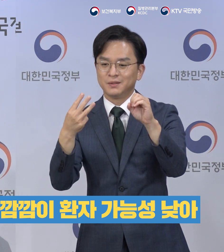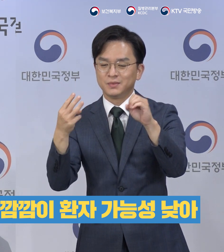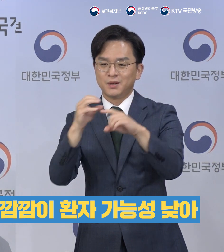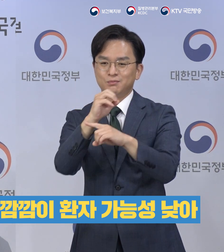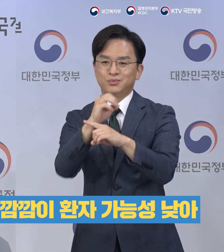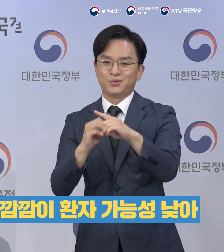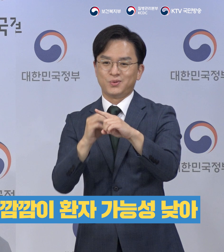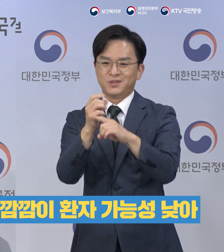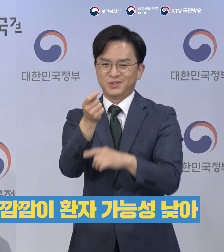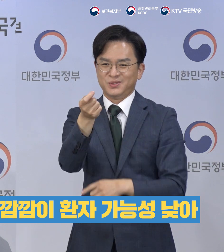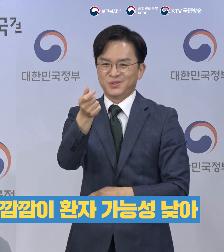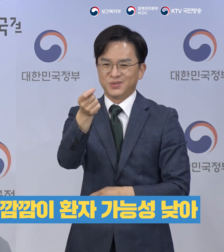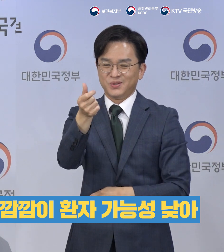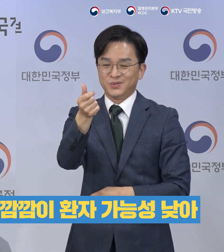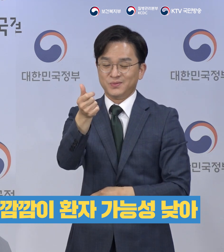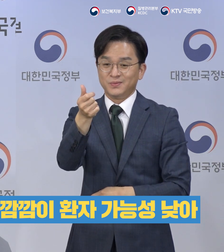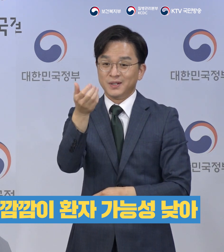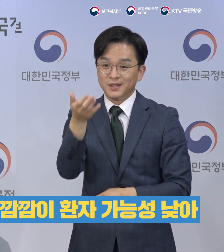비율적으로 말씀드리면